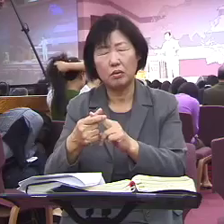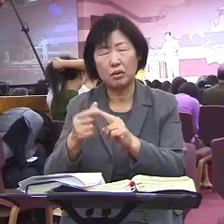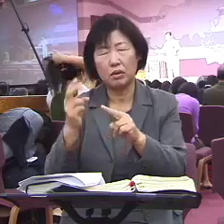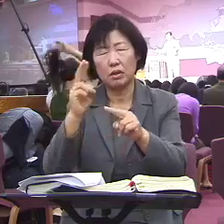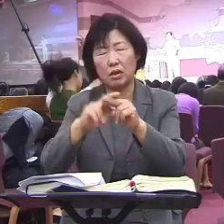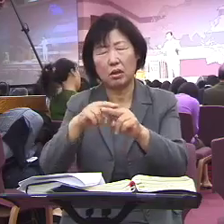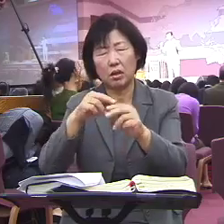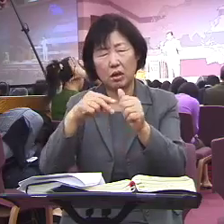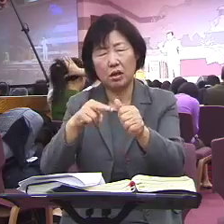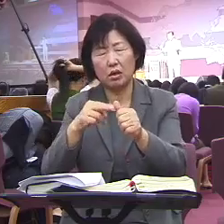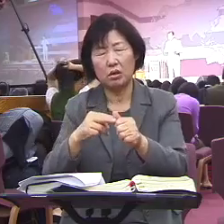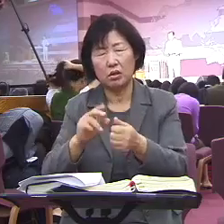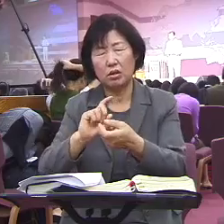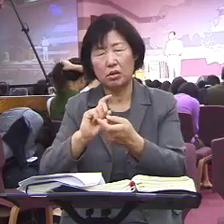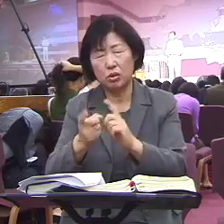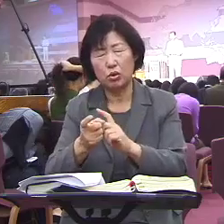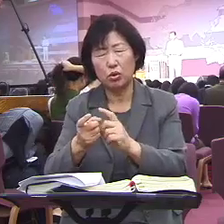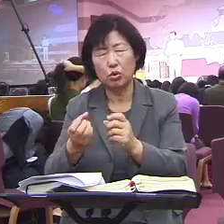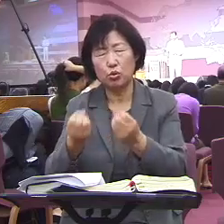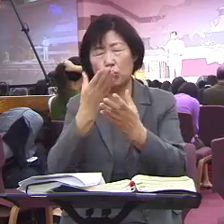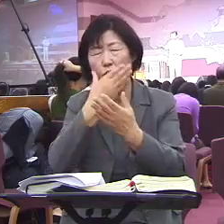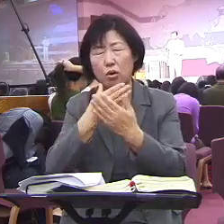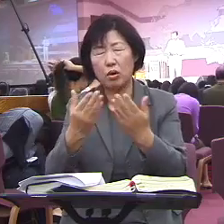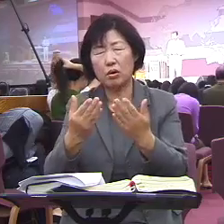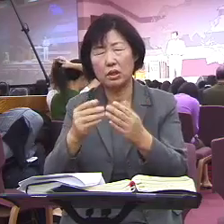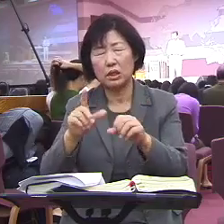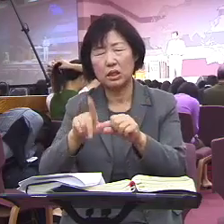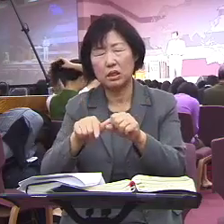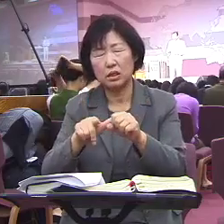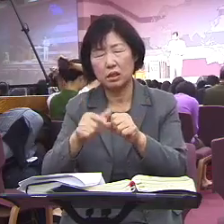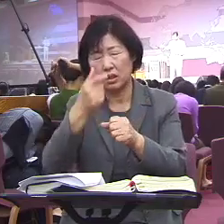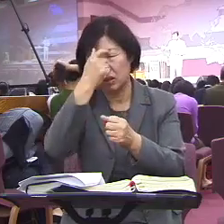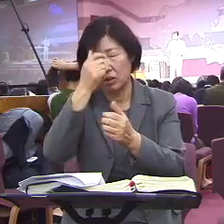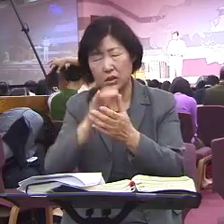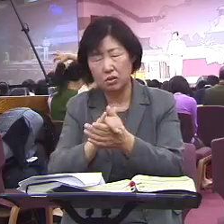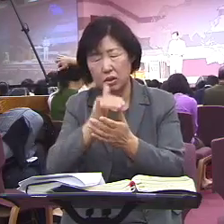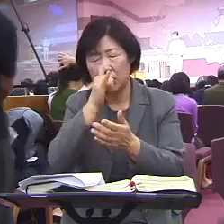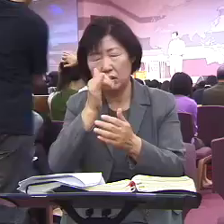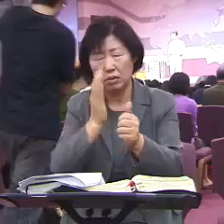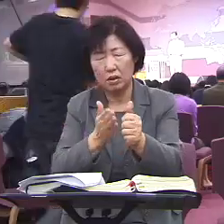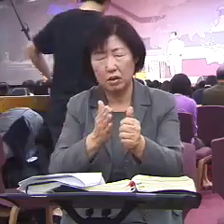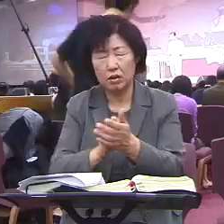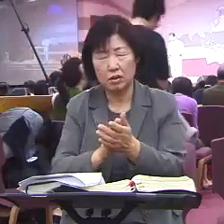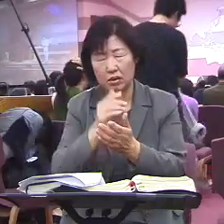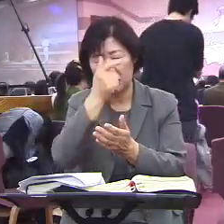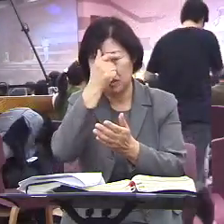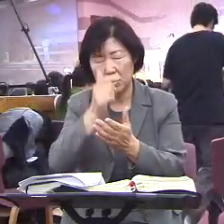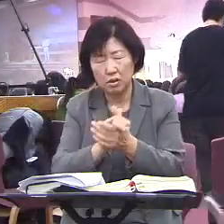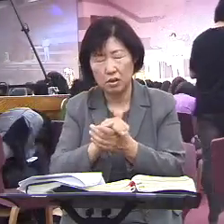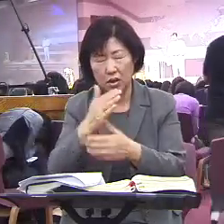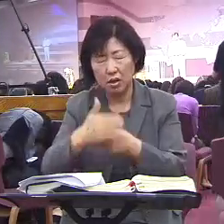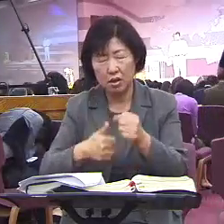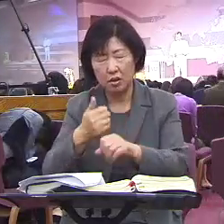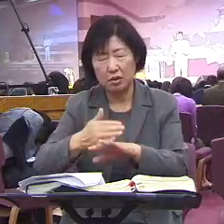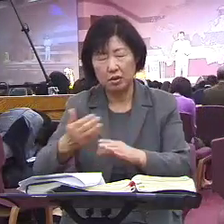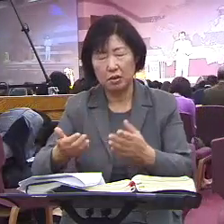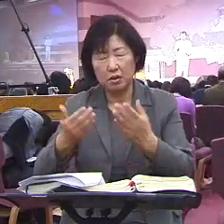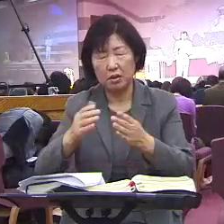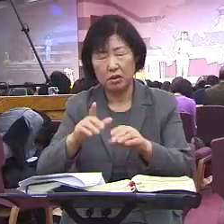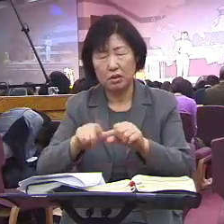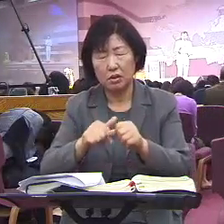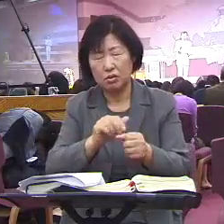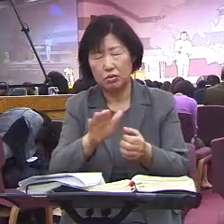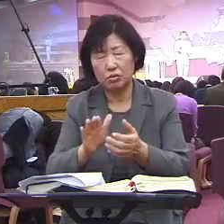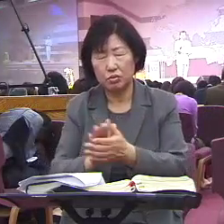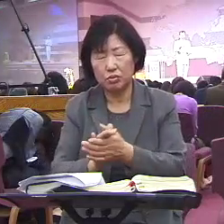가게 해달라고 우리 한번 서로를 축복하며 이 시간 기도할 수 있기를 바랍니다. 기도하겠습니다. 하나님 아버지, 이 시간에